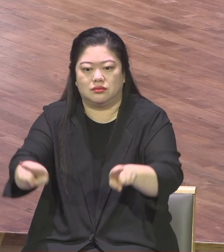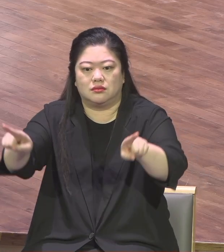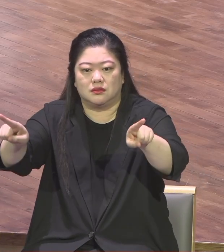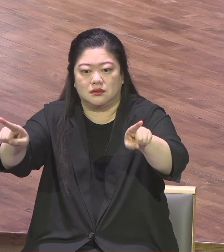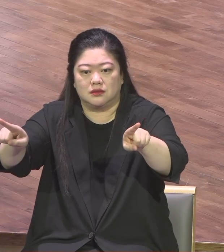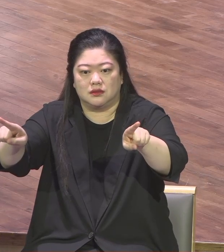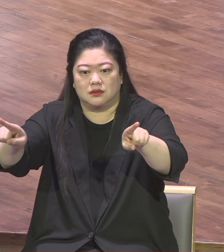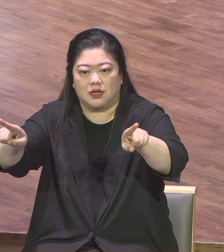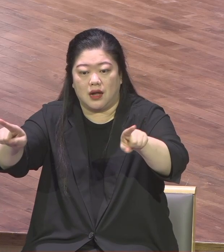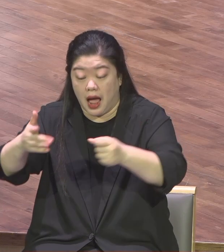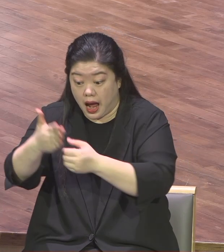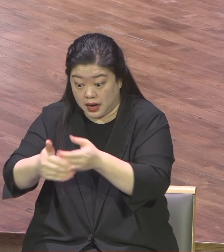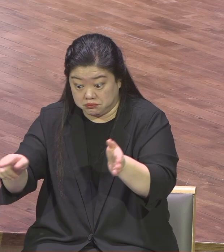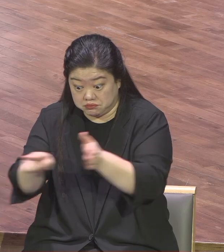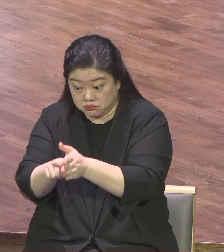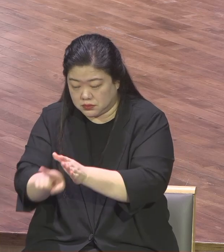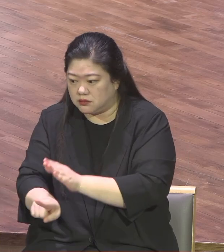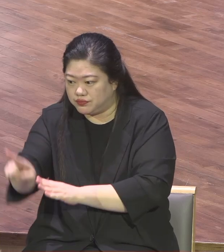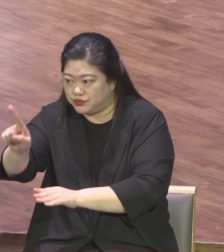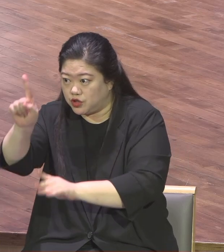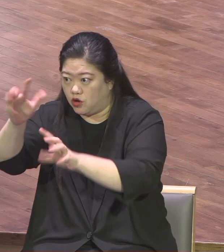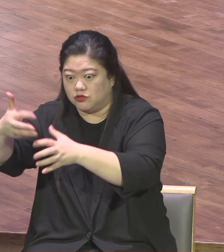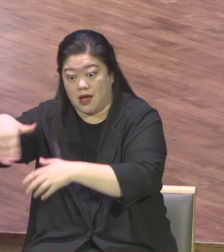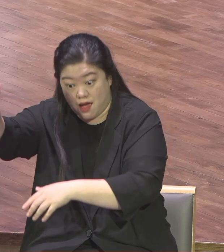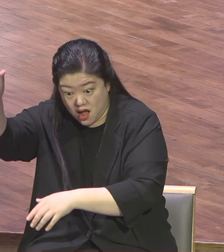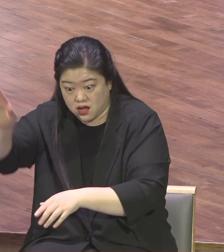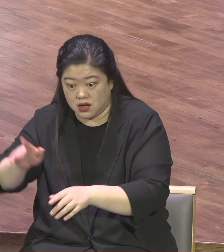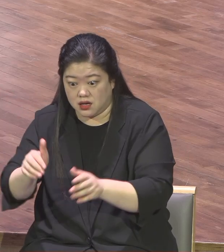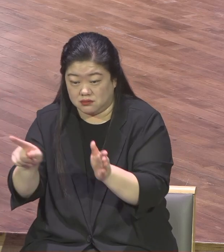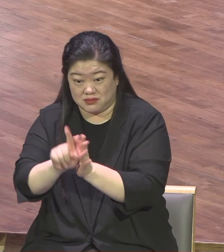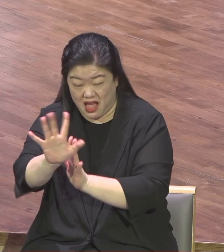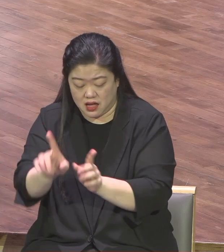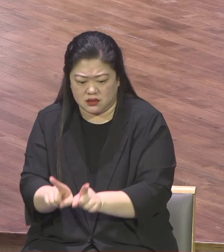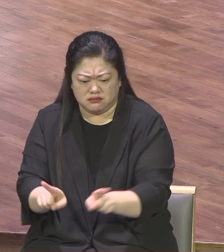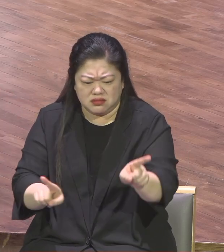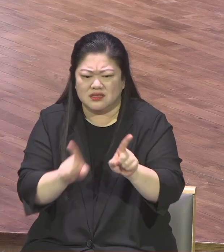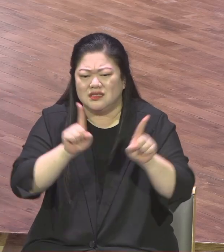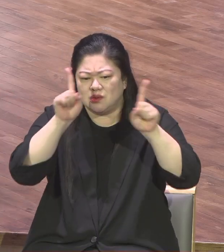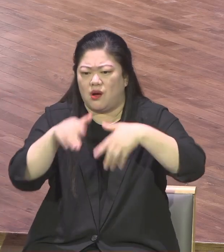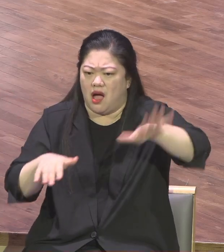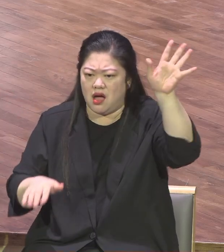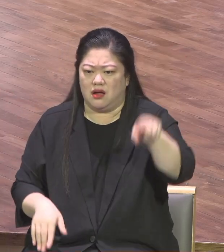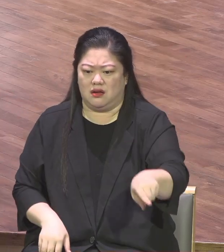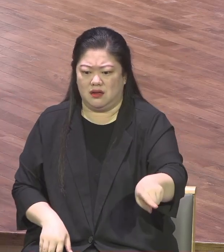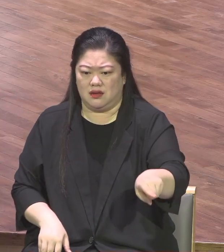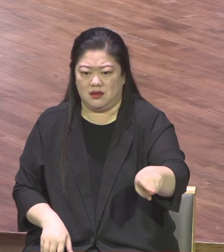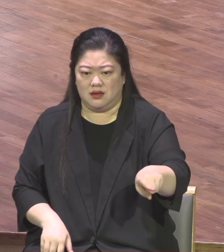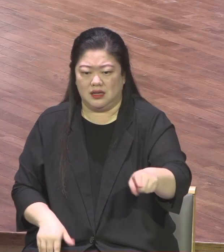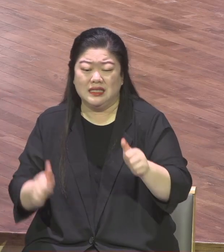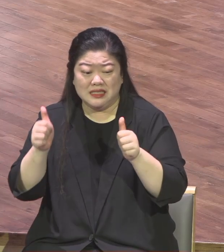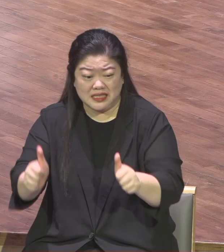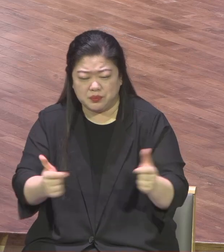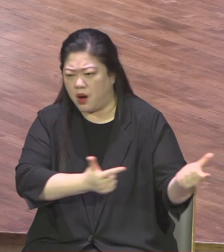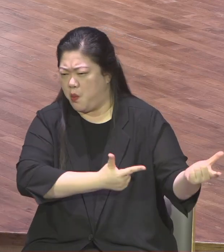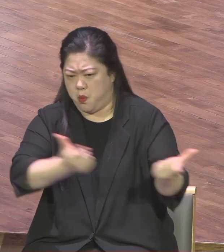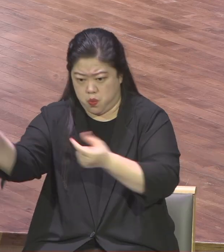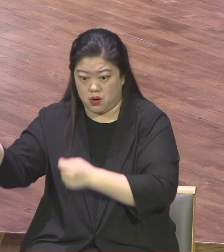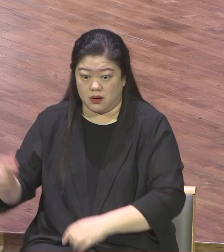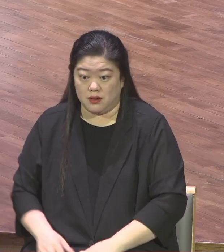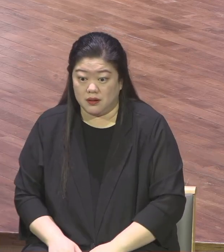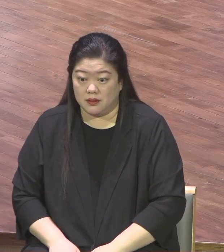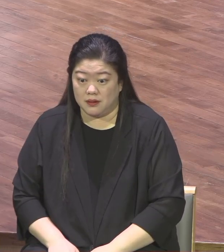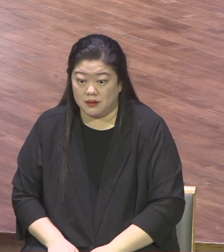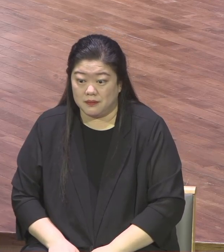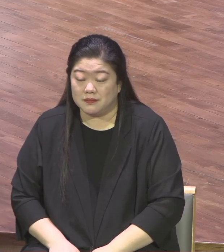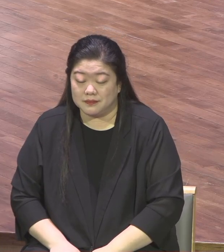하나님 영이시니 영들이 모인다. 그걸 하나님의 나라라 그래요. 딱 가서 심판을 받는데, 자,